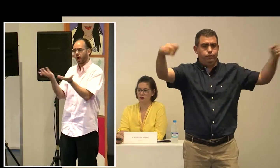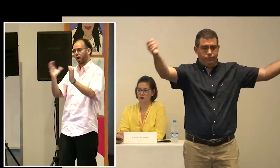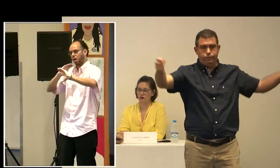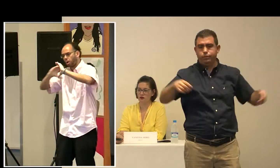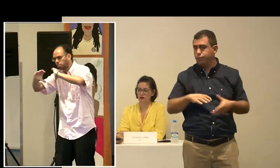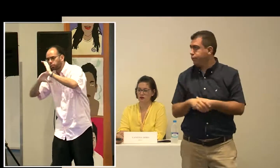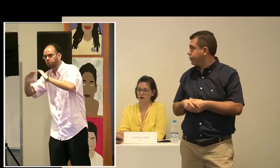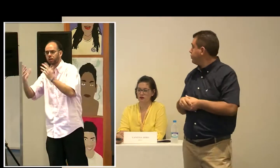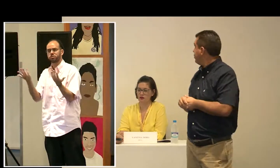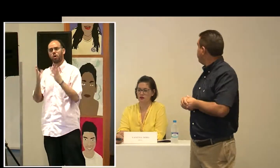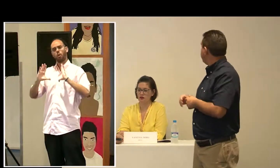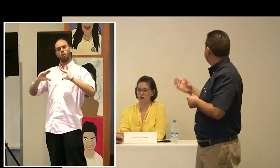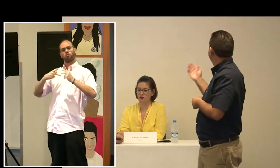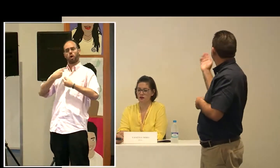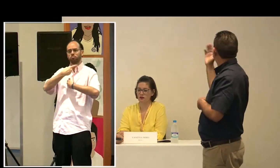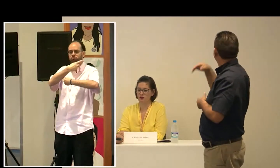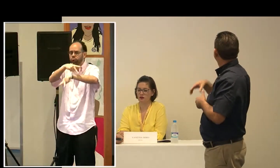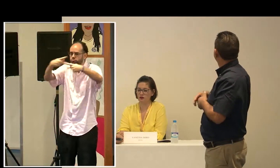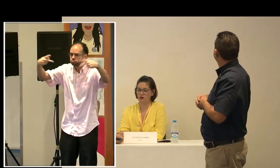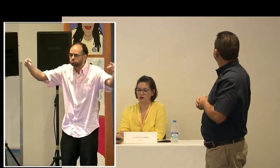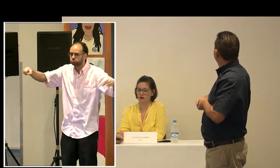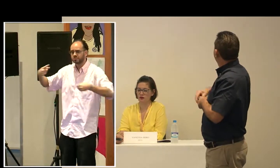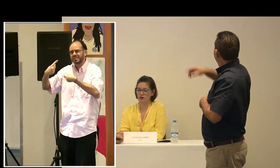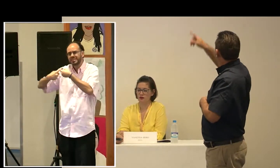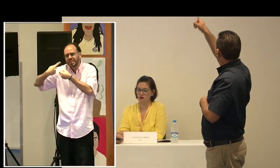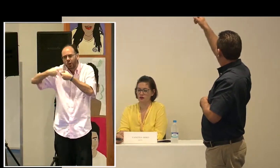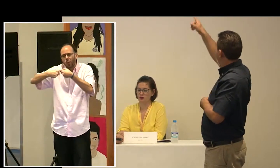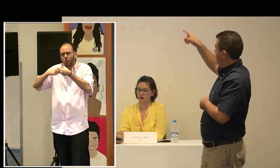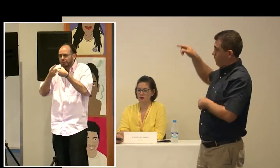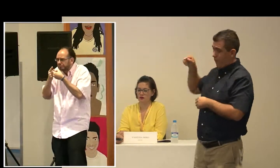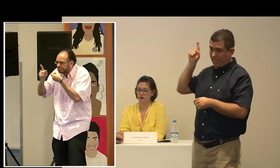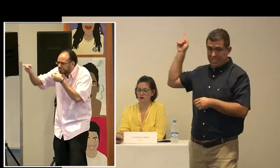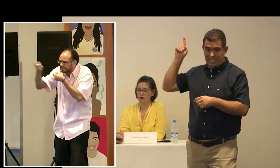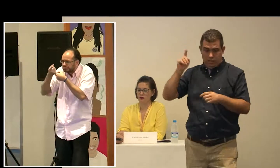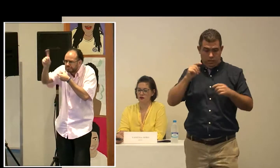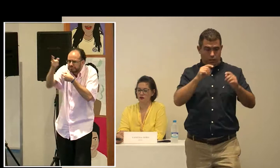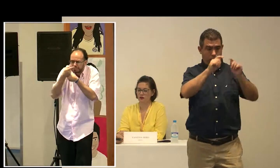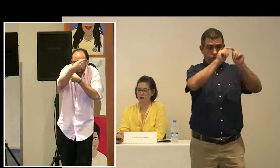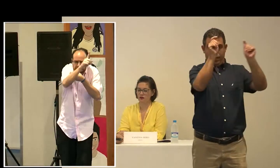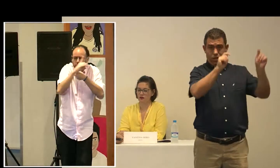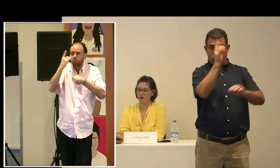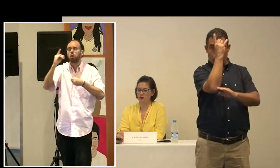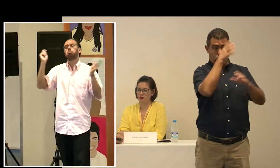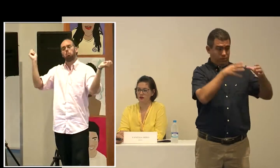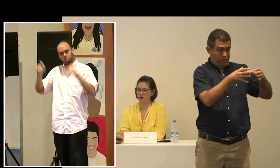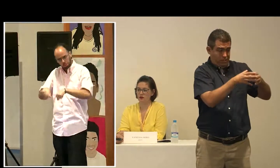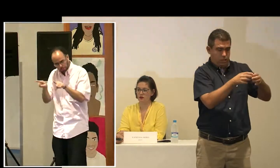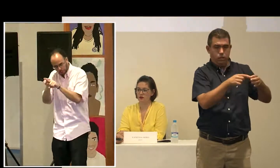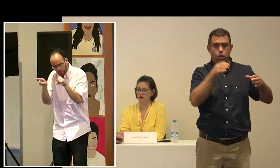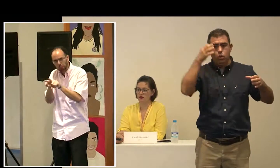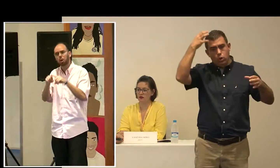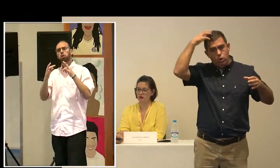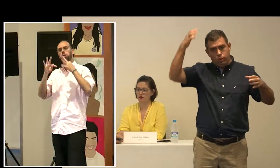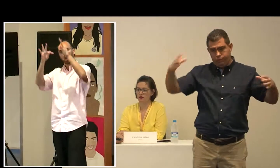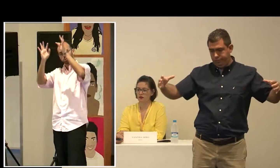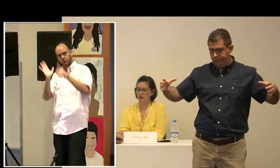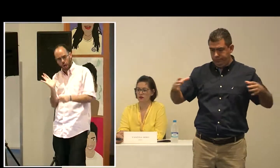casa, ele pode estudar, ele tem um conforto linguístico. Às vezes surdos que moram em